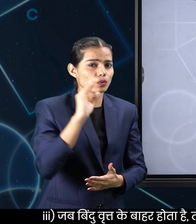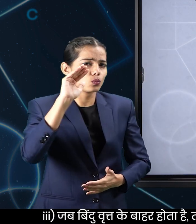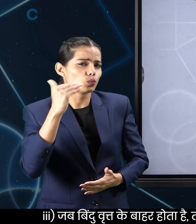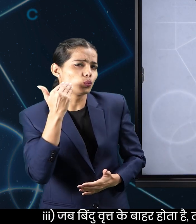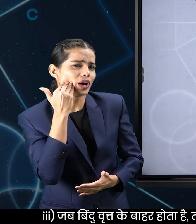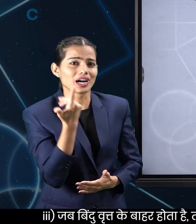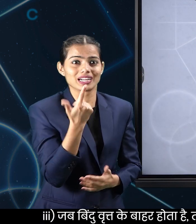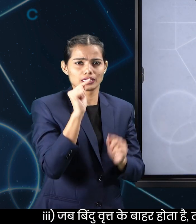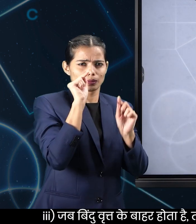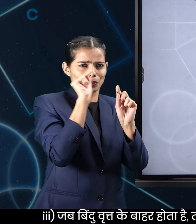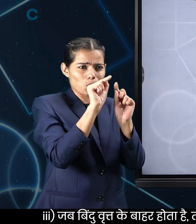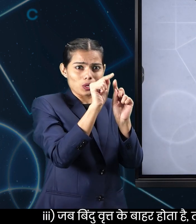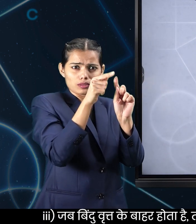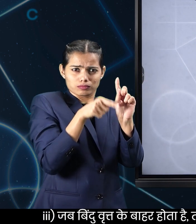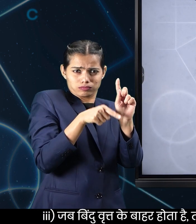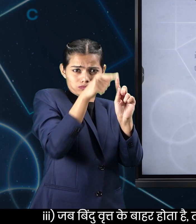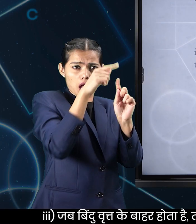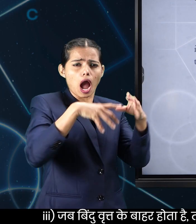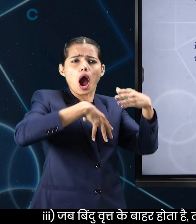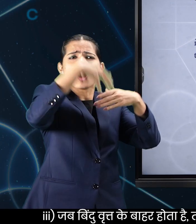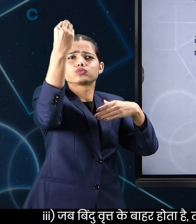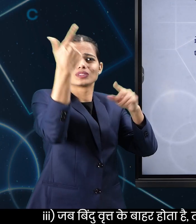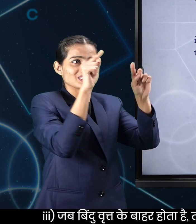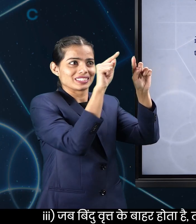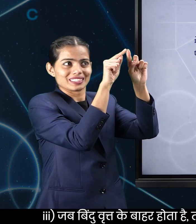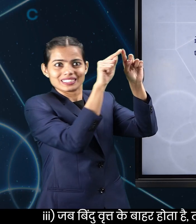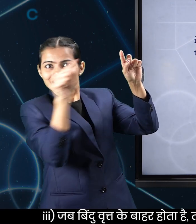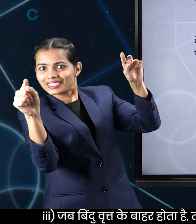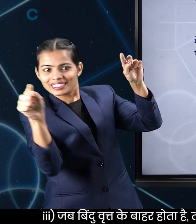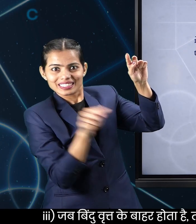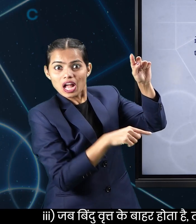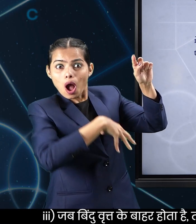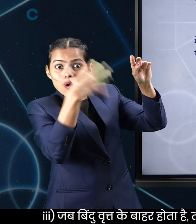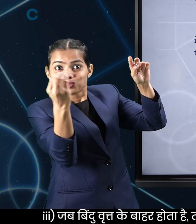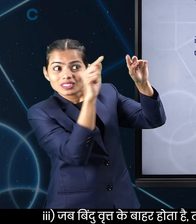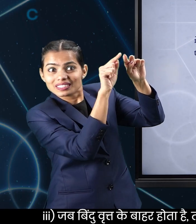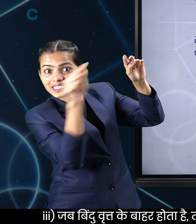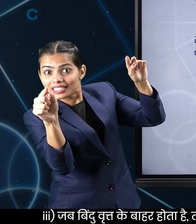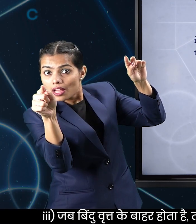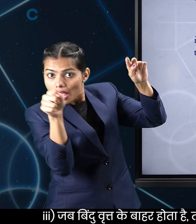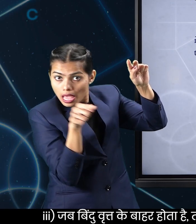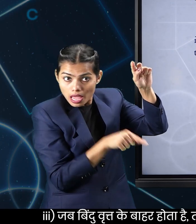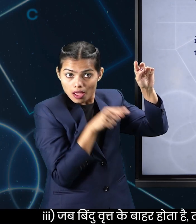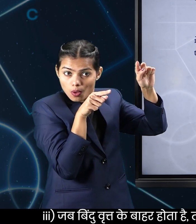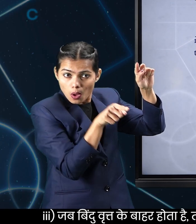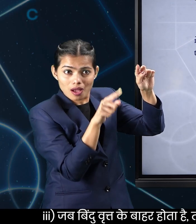जब बिंदु वृत्त के बाहर होता है तो इसके माध्यम से एक वृत्त में सटीक रूप से